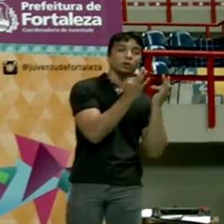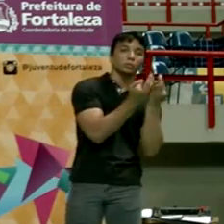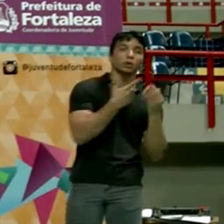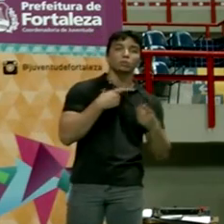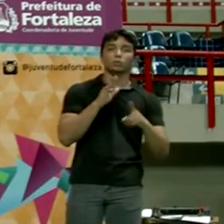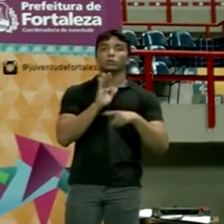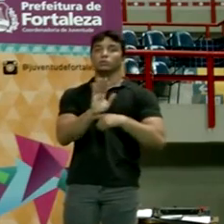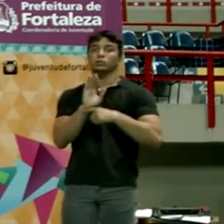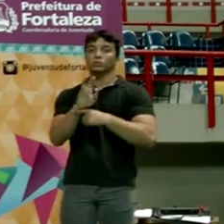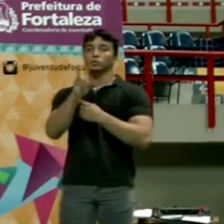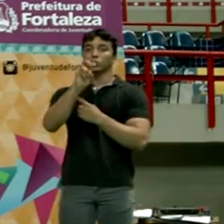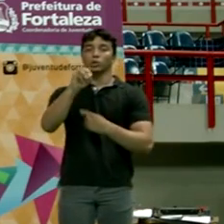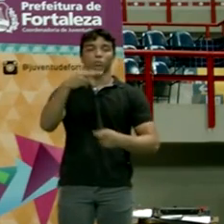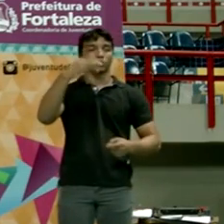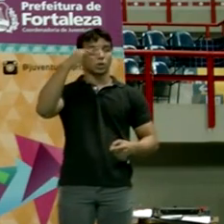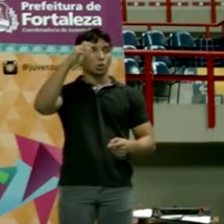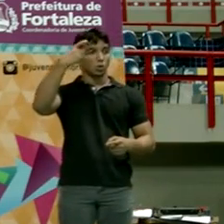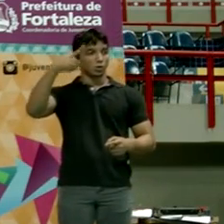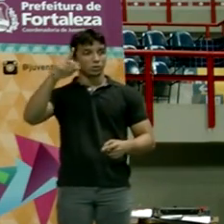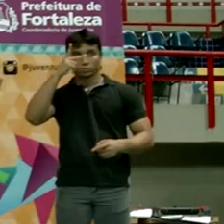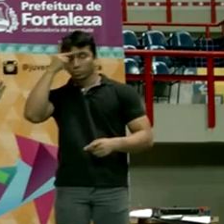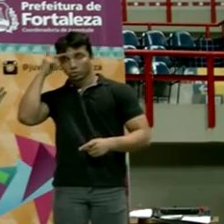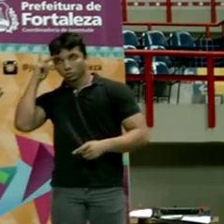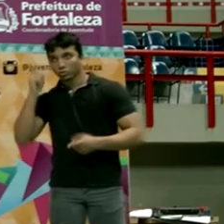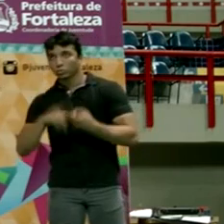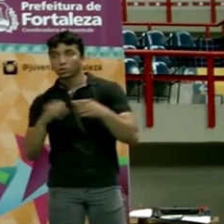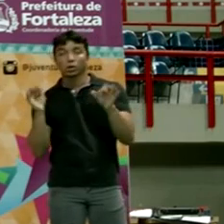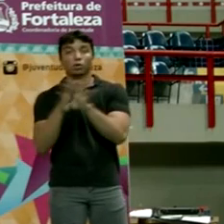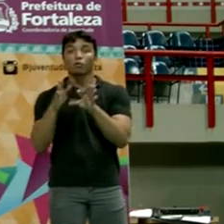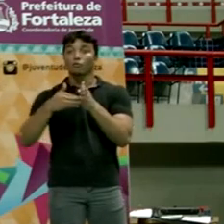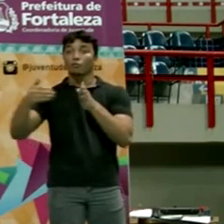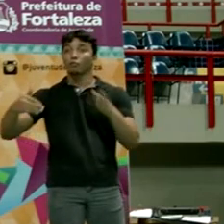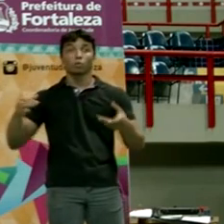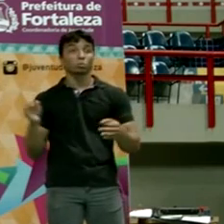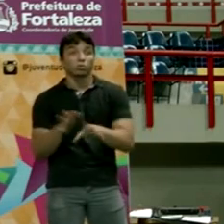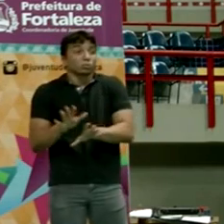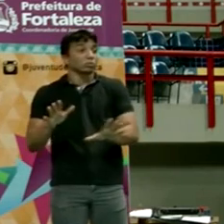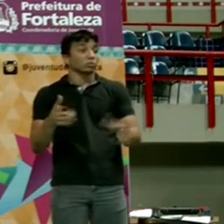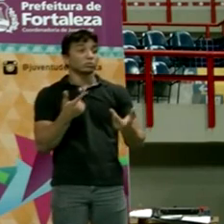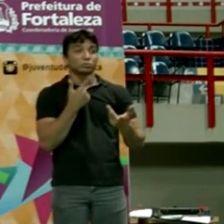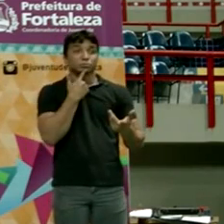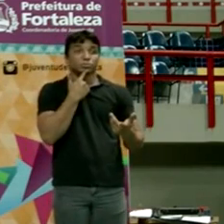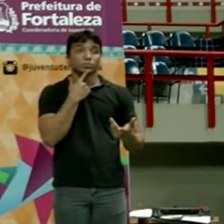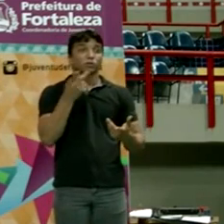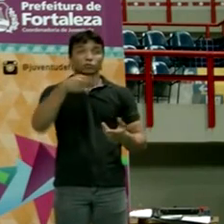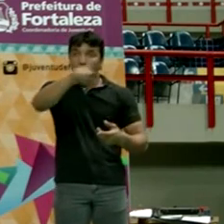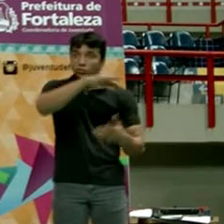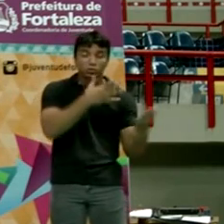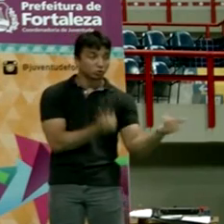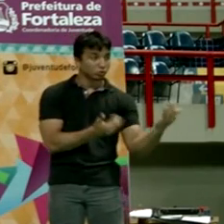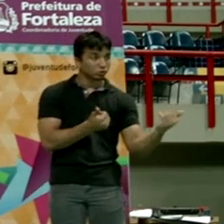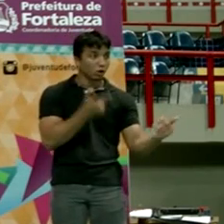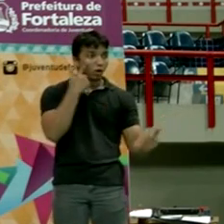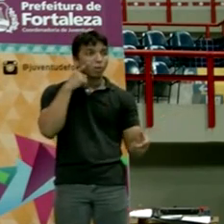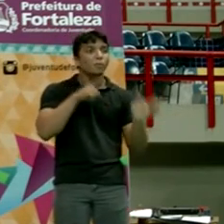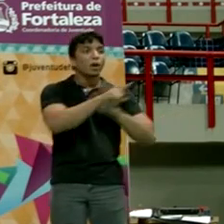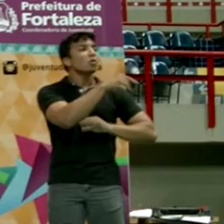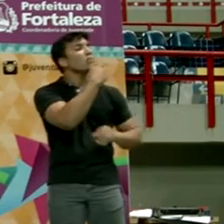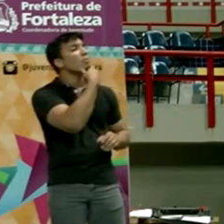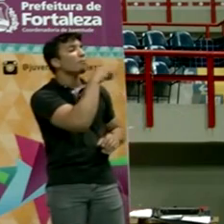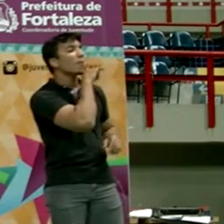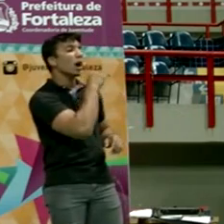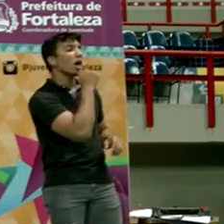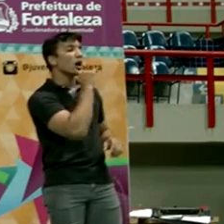atende 50 milhões de pessoas, acabando com a fome praticamente no Brasil. Vocês são jovens, mas pergunte aos